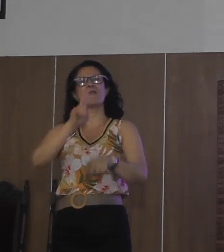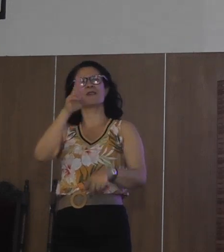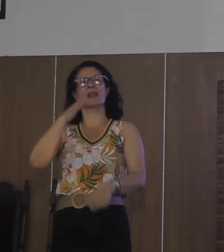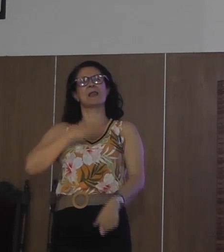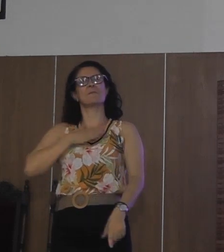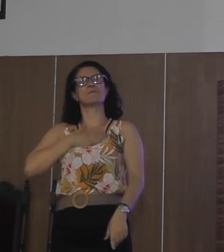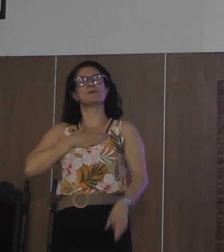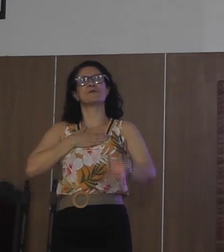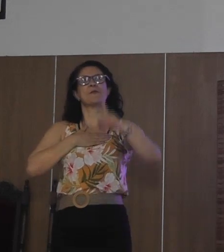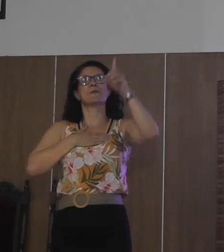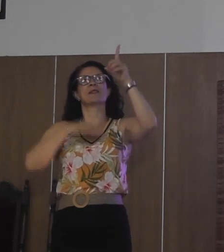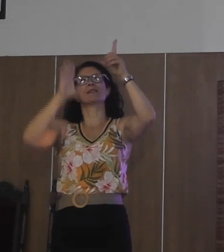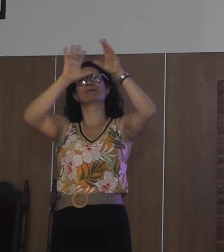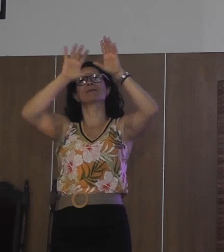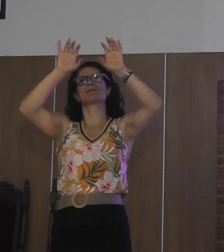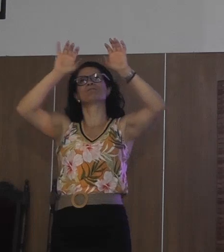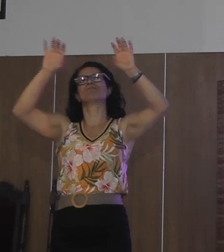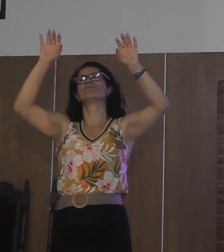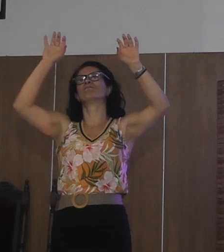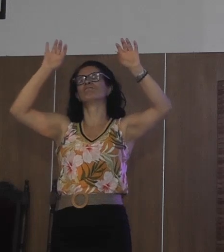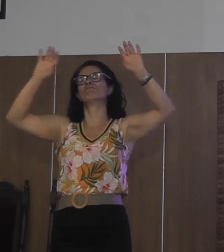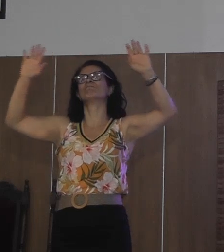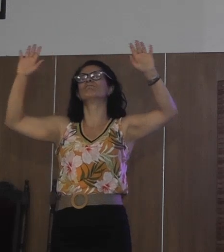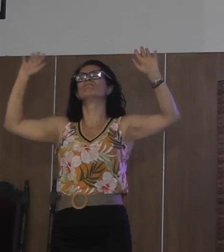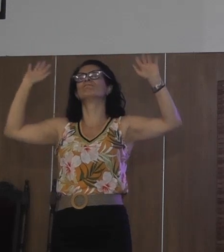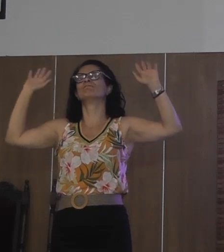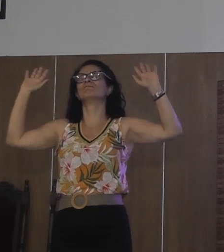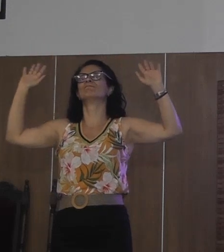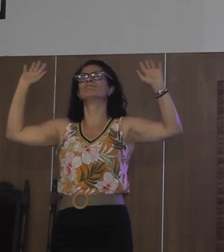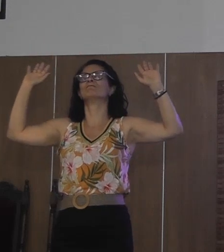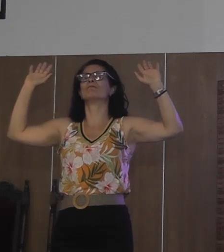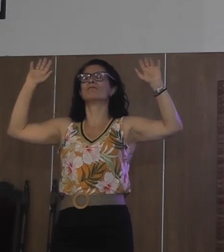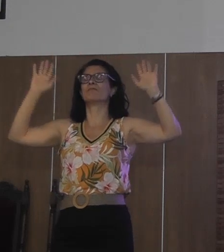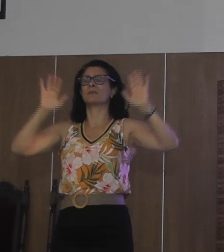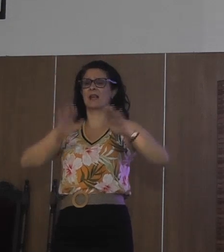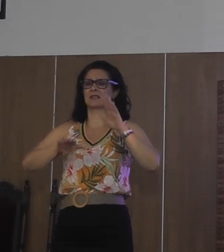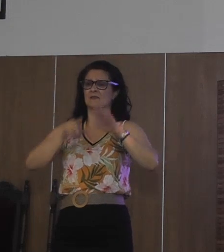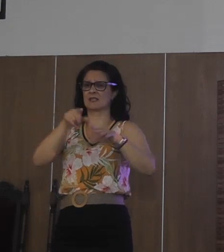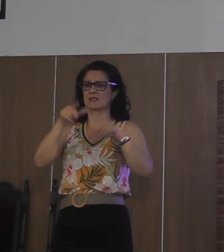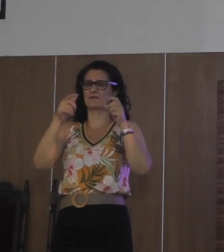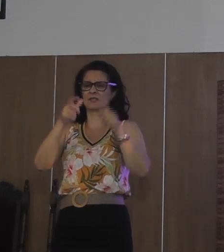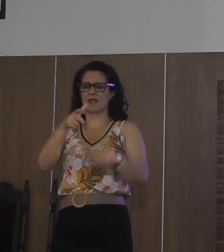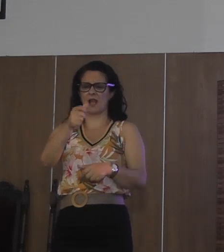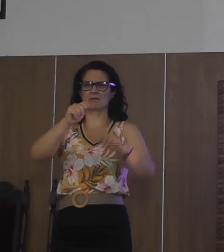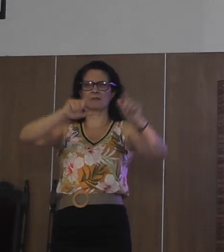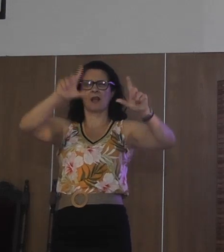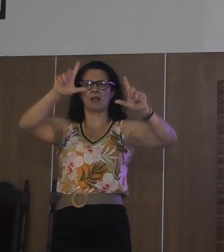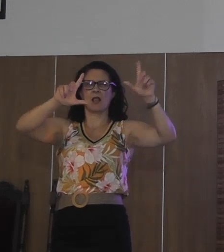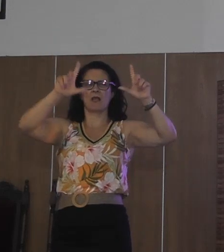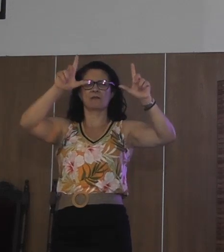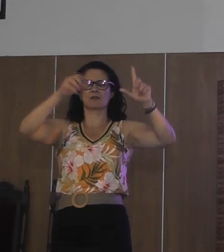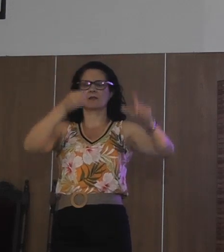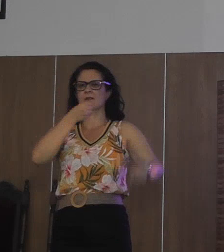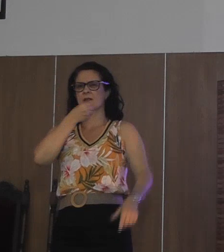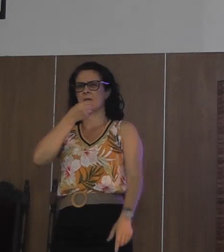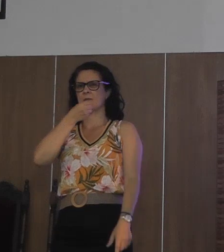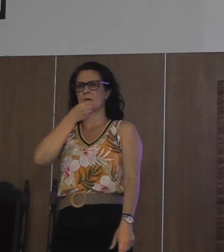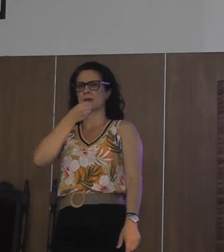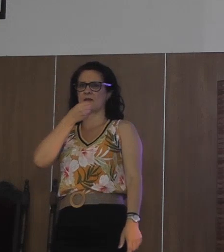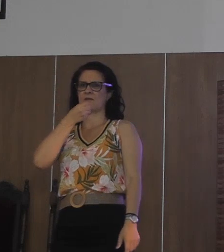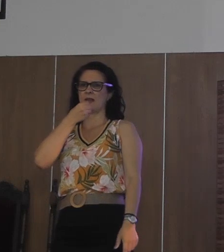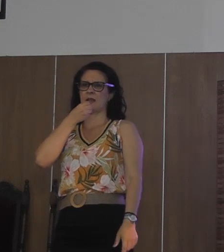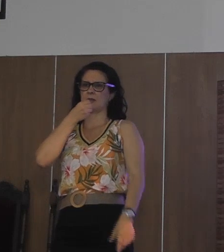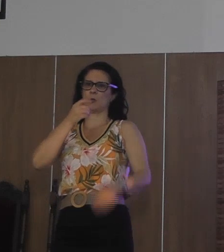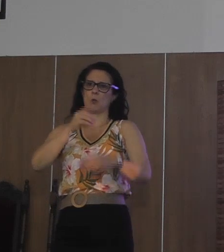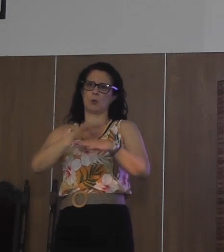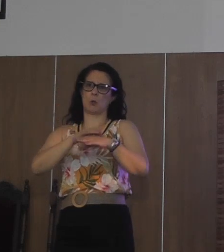Isso te anima? Talvez você viu reportagens hoje, isso foi te causando um desânimo, medo,